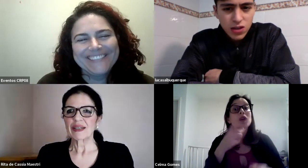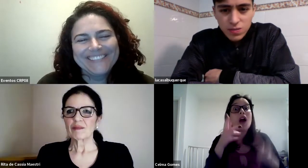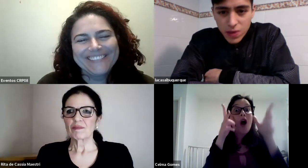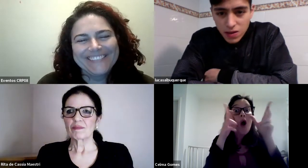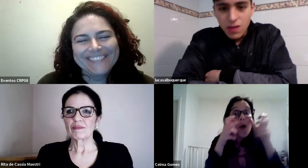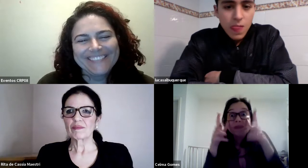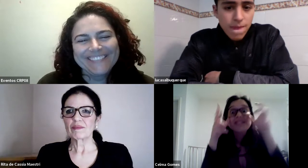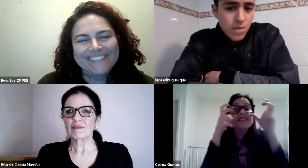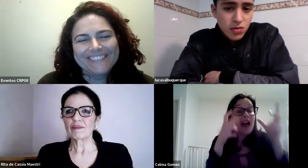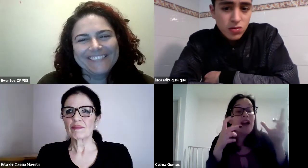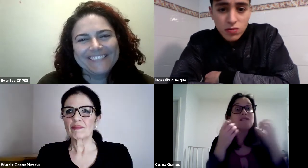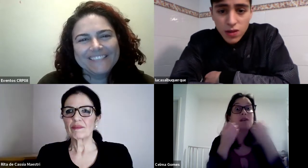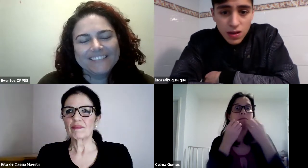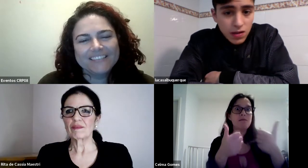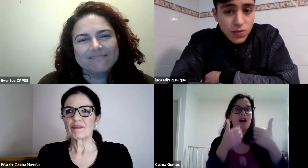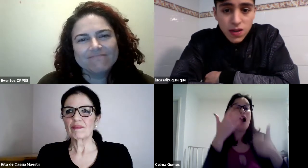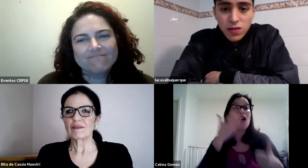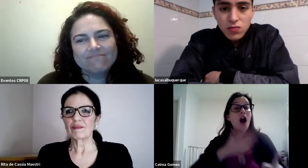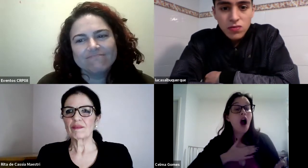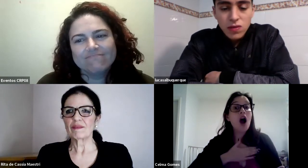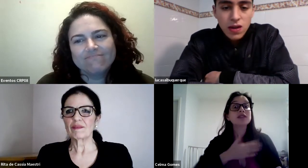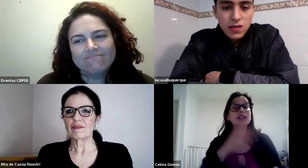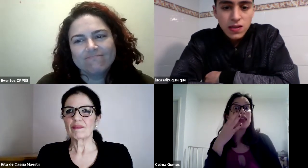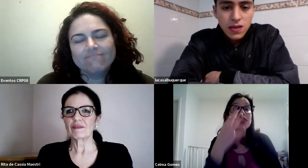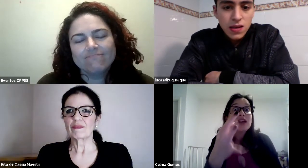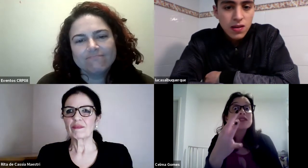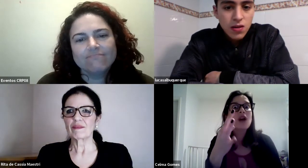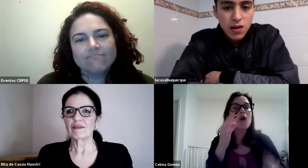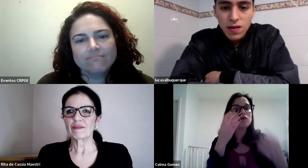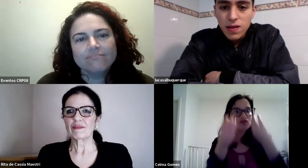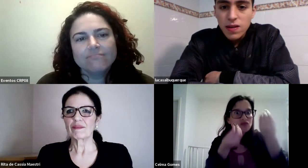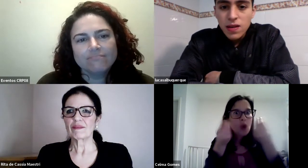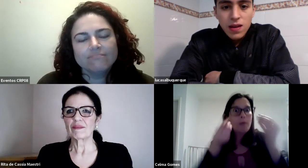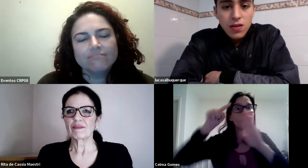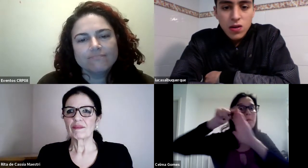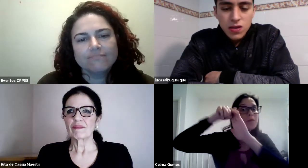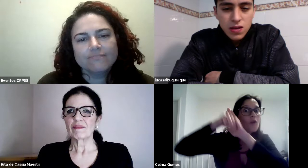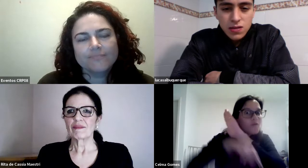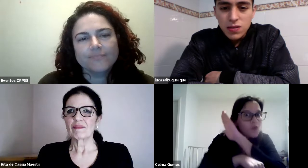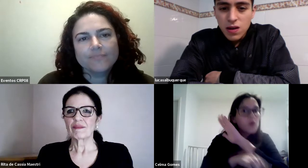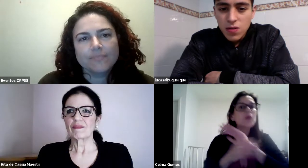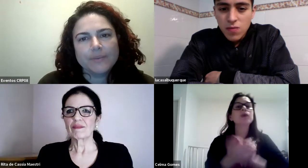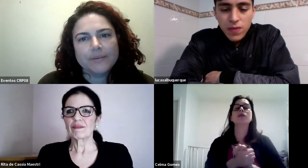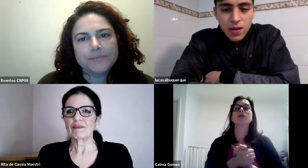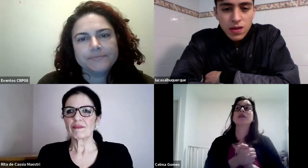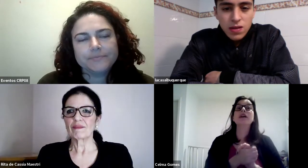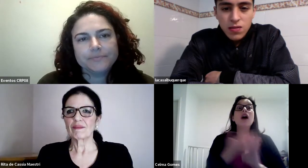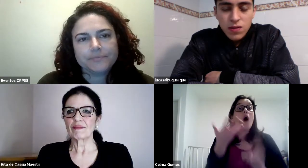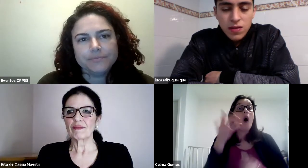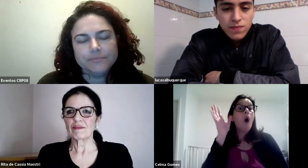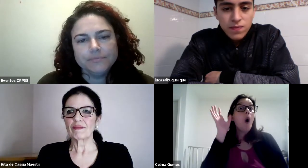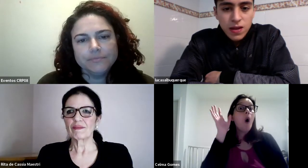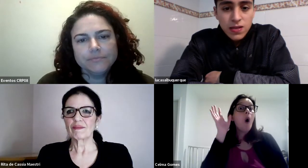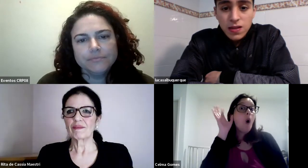falta de respeito. Mas o surdo, ele observa tudo. É assim que ele olha. Ele gosta de atenção,